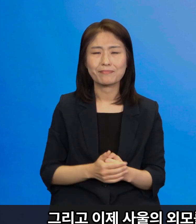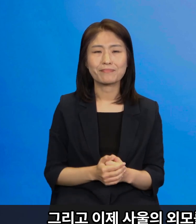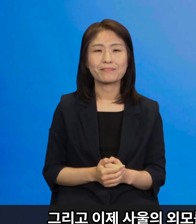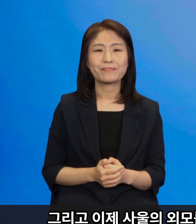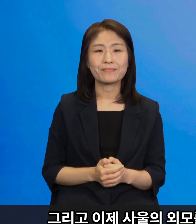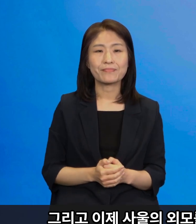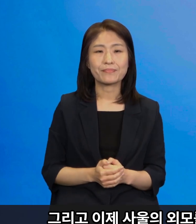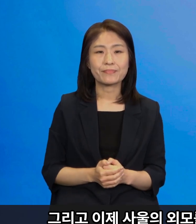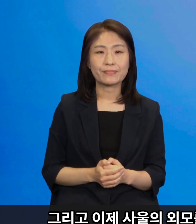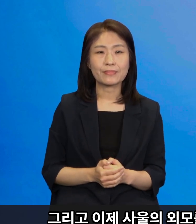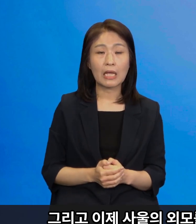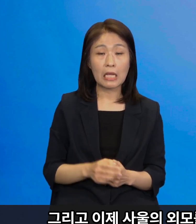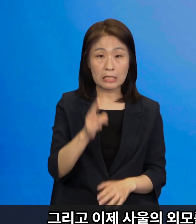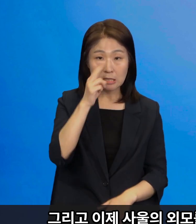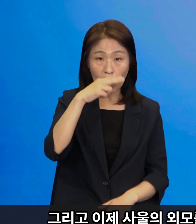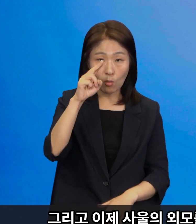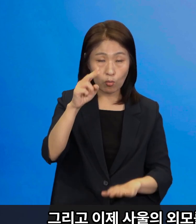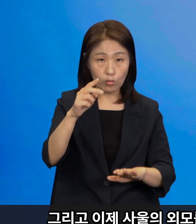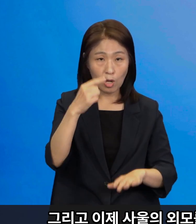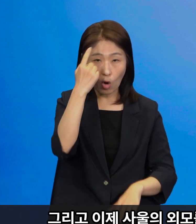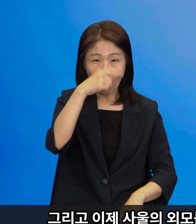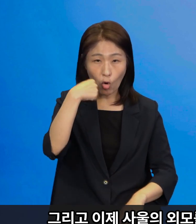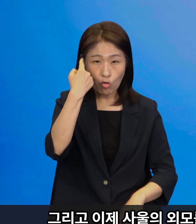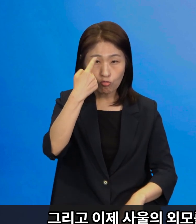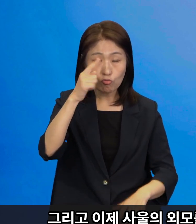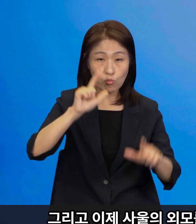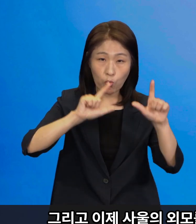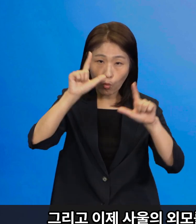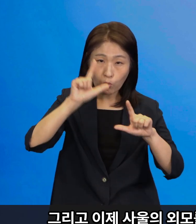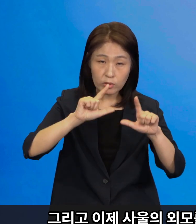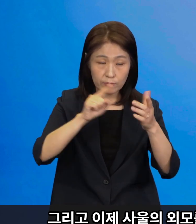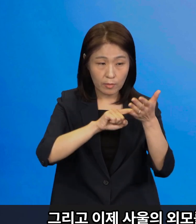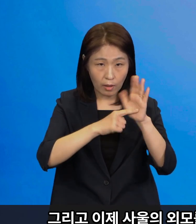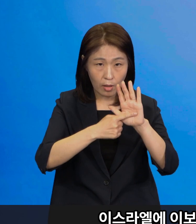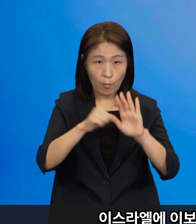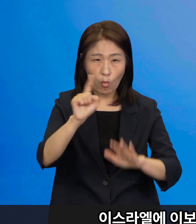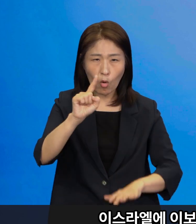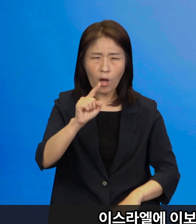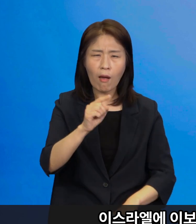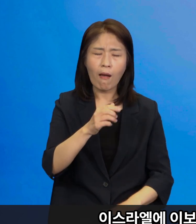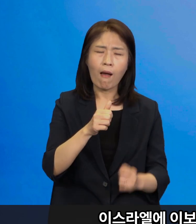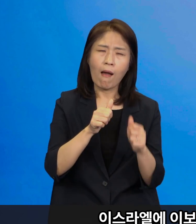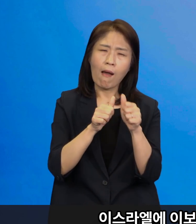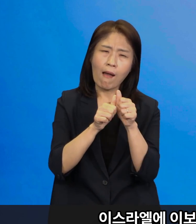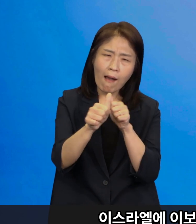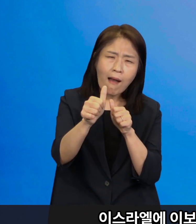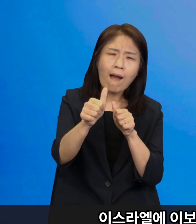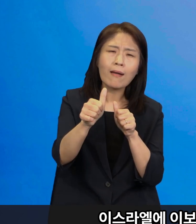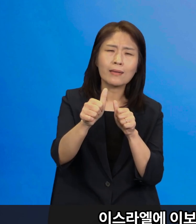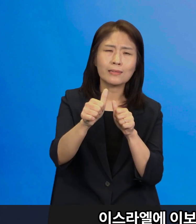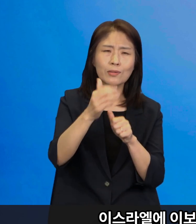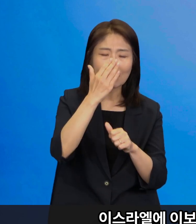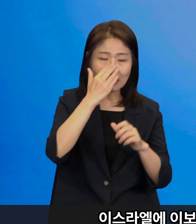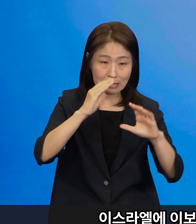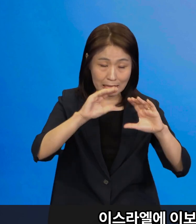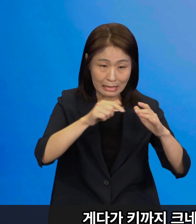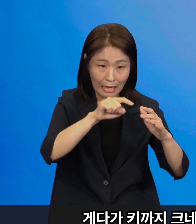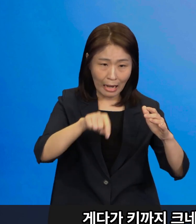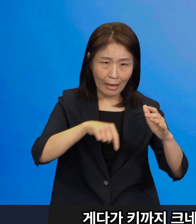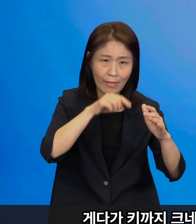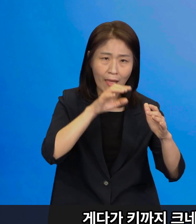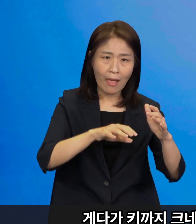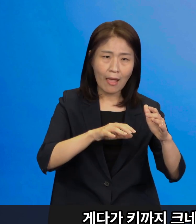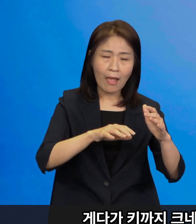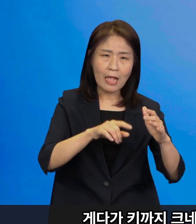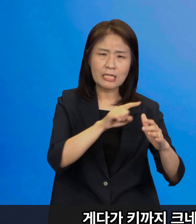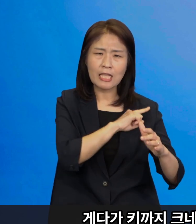사울의 외모를 묘사하는데 잘생긴 젊은이였답니다. 이스라엘에 이보다 잘생긴 사람이 없었답니다.